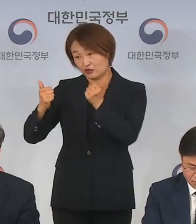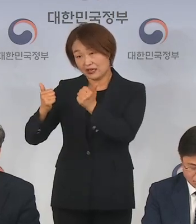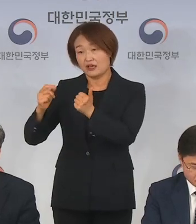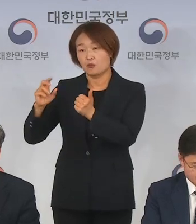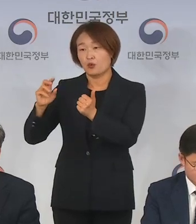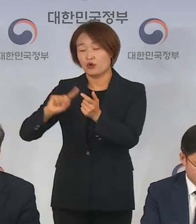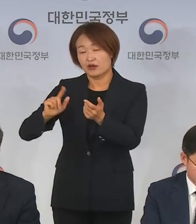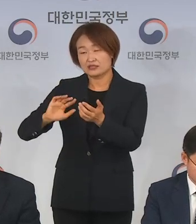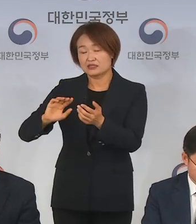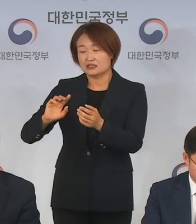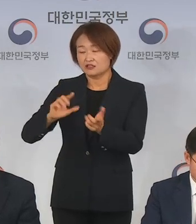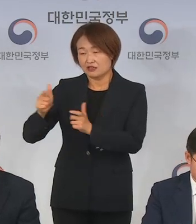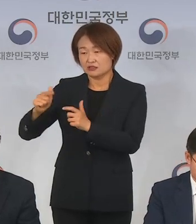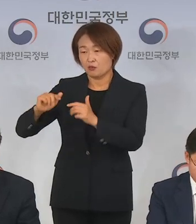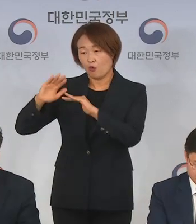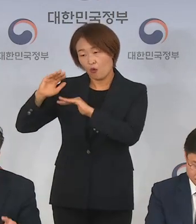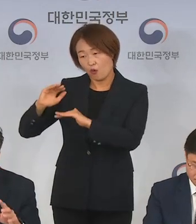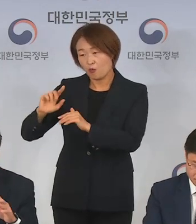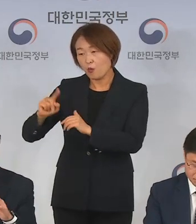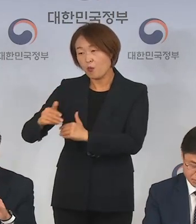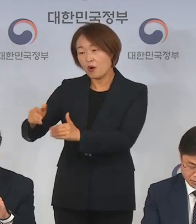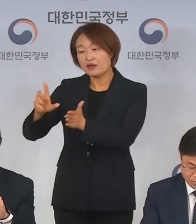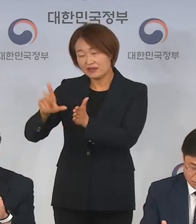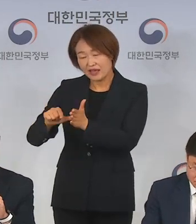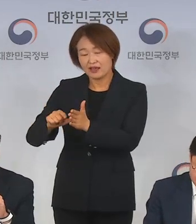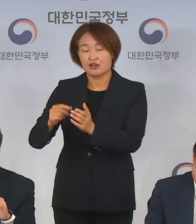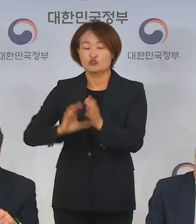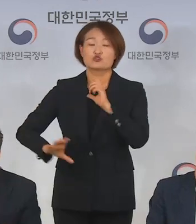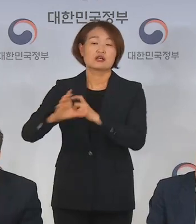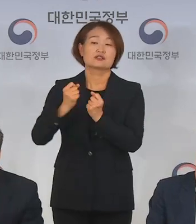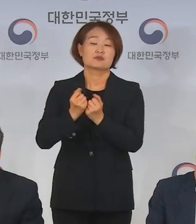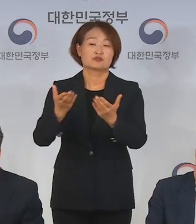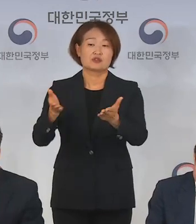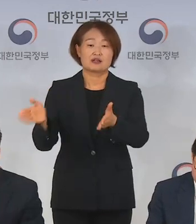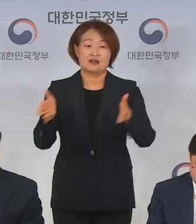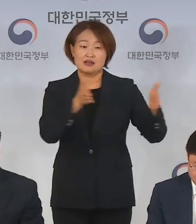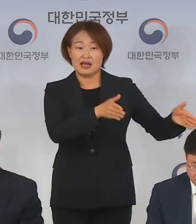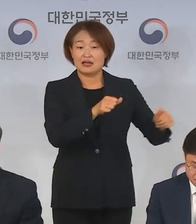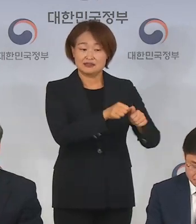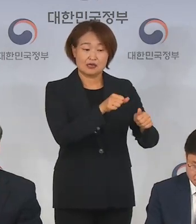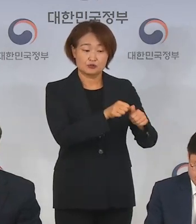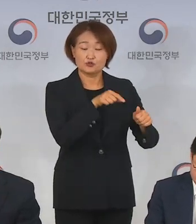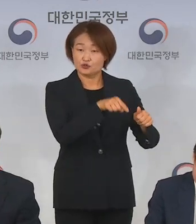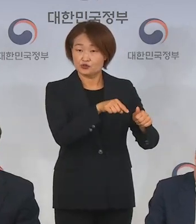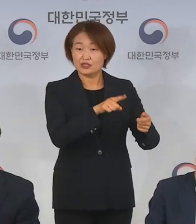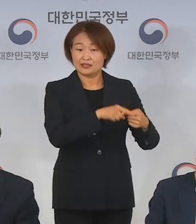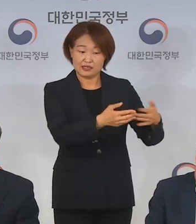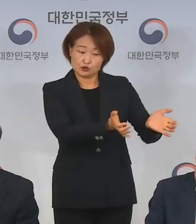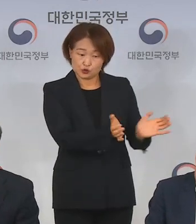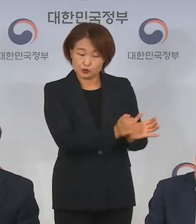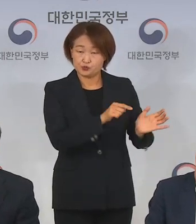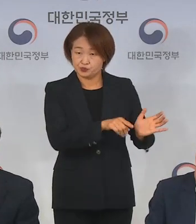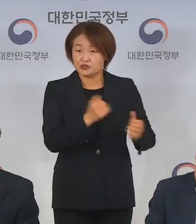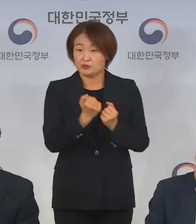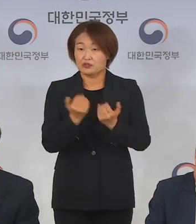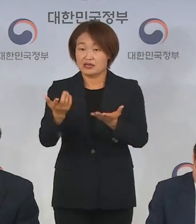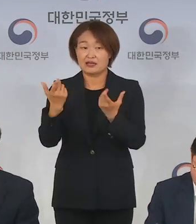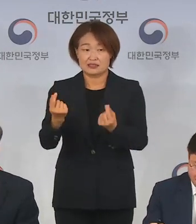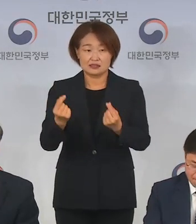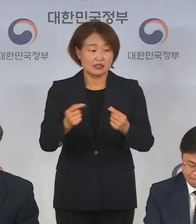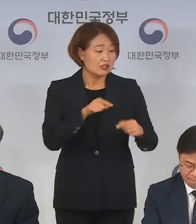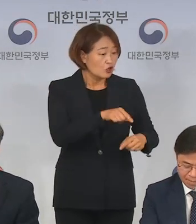과정에서 또 추가 설명드릴 기회가 있을 겁니다. 그다음에 자문그룹 부분은 아까도 설명드린 대로 아직 어느